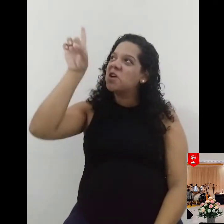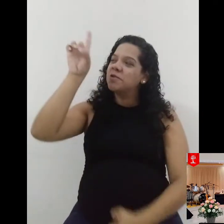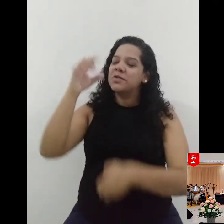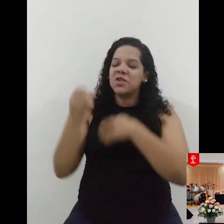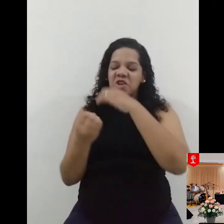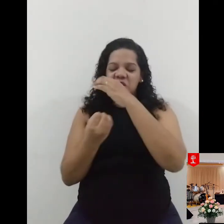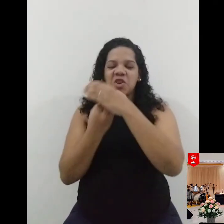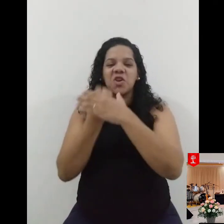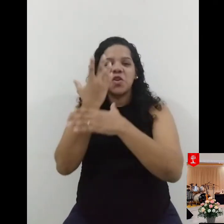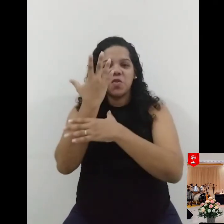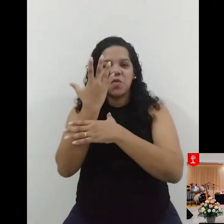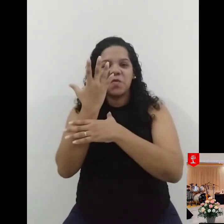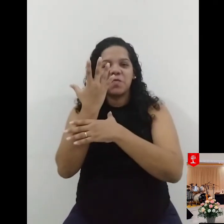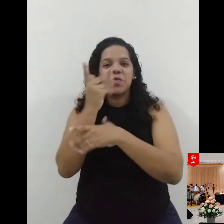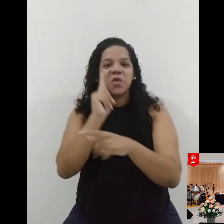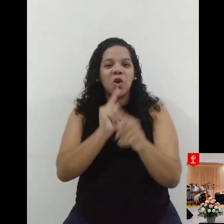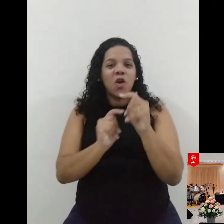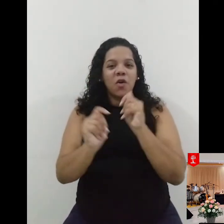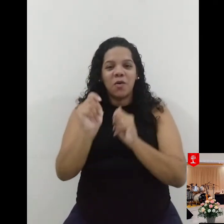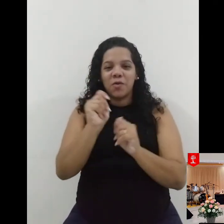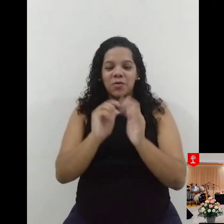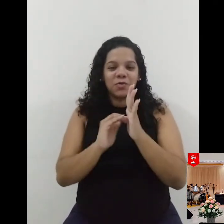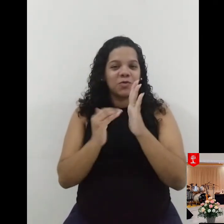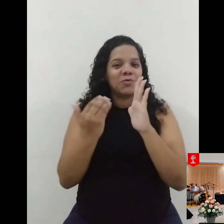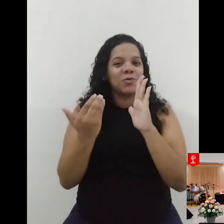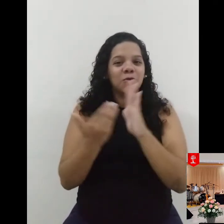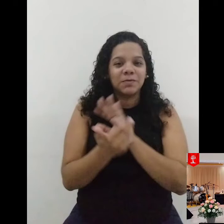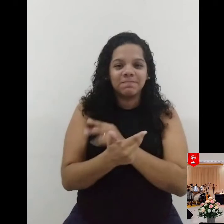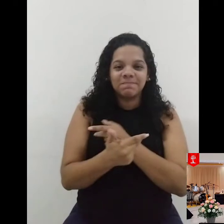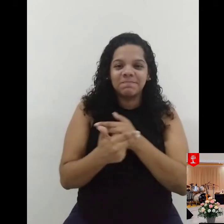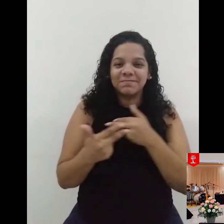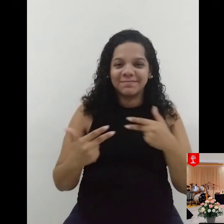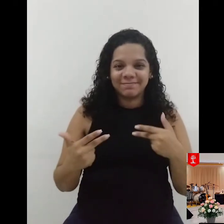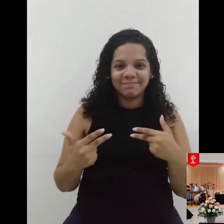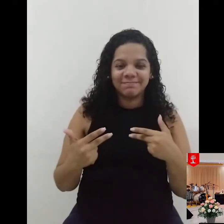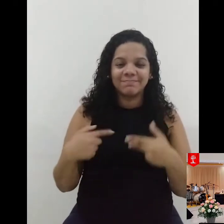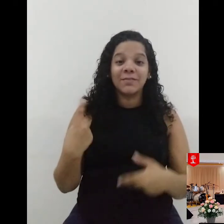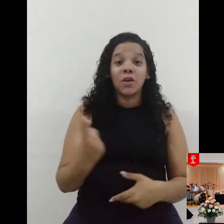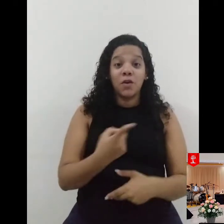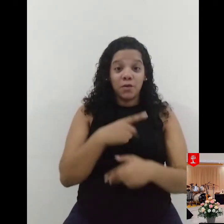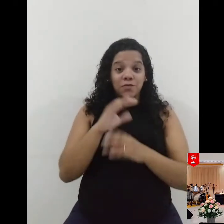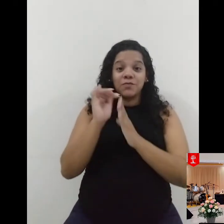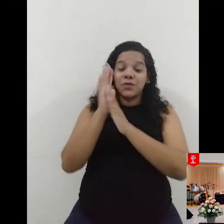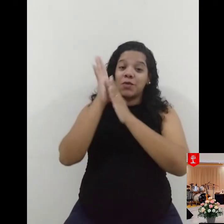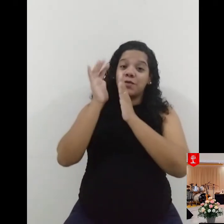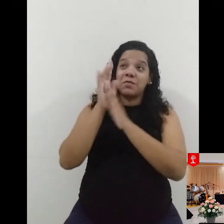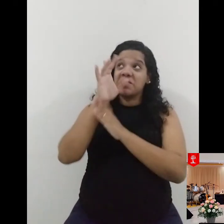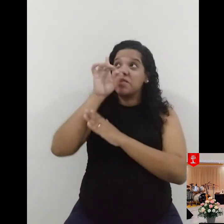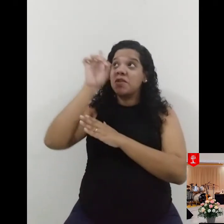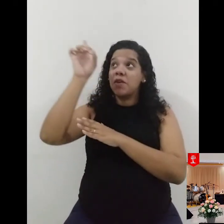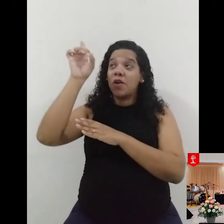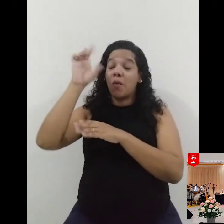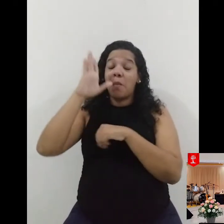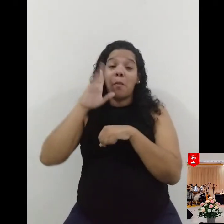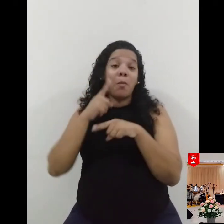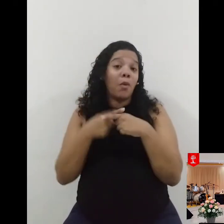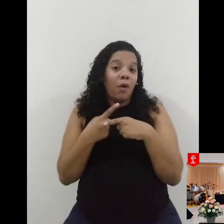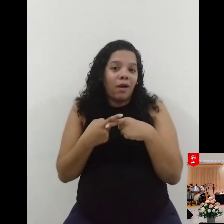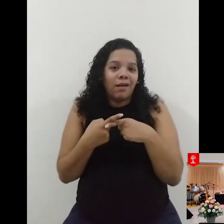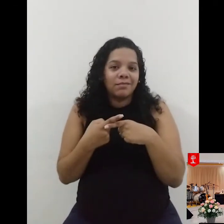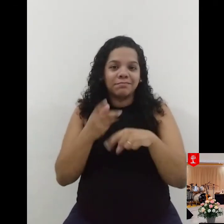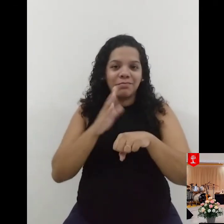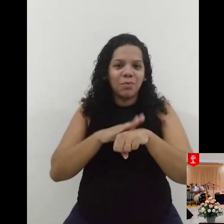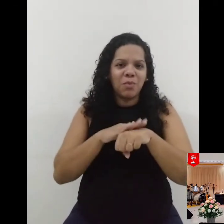nossa fragilidade, nós podemos correr aos seus braços, nos lançarmos na